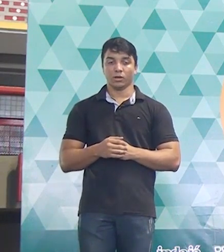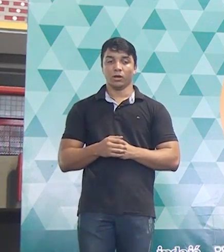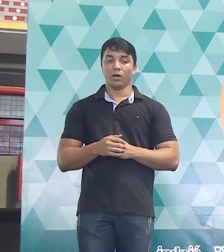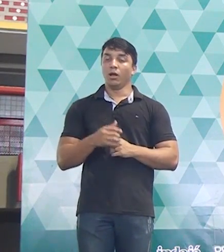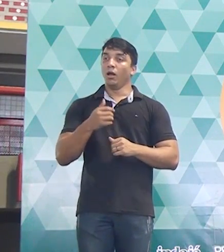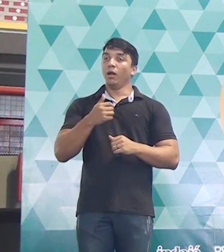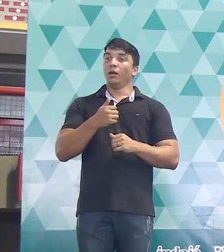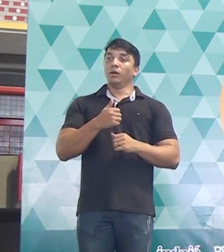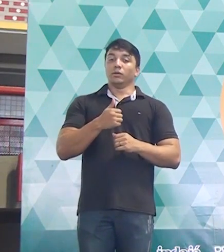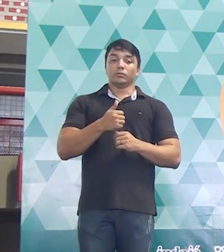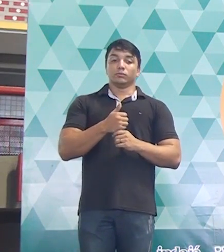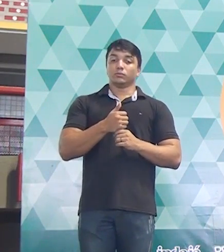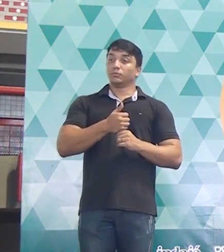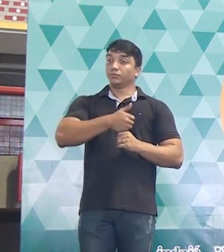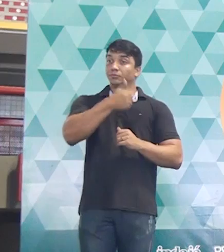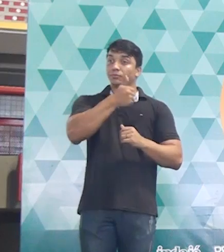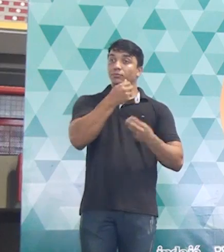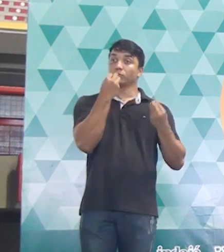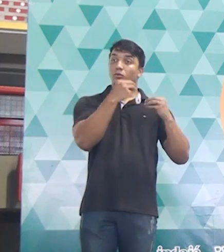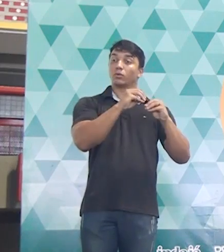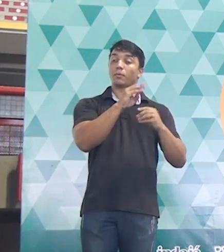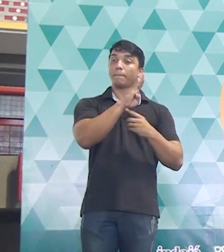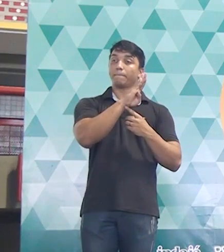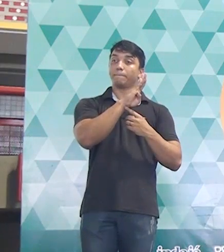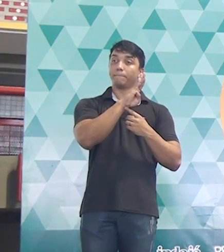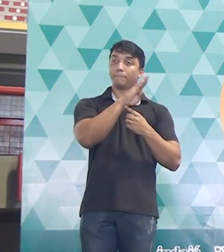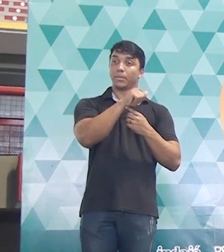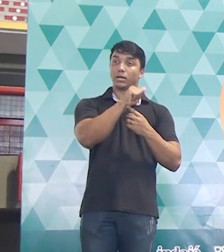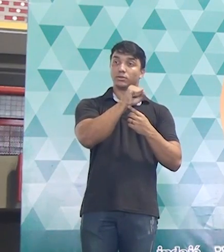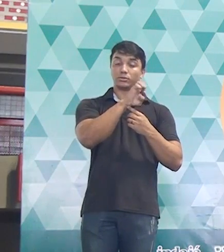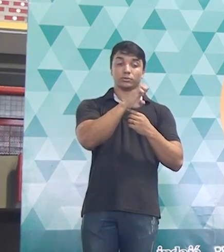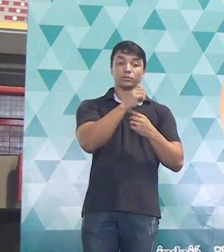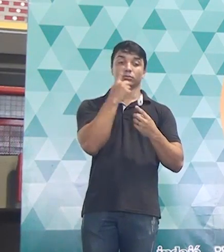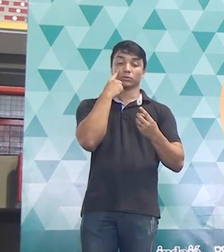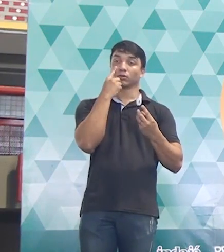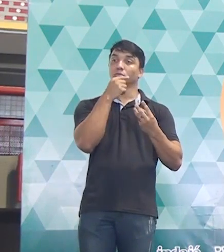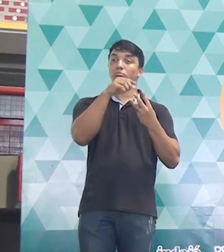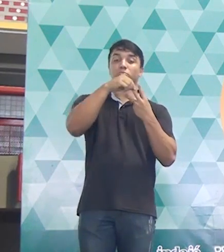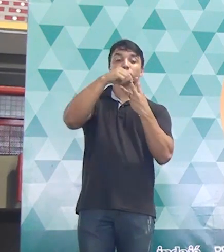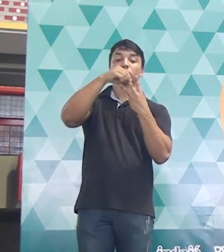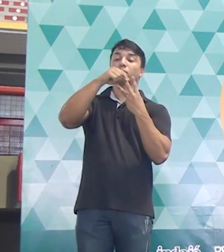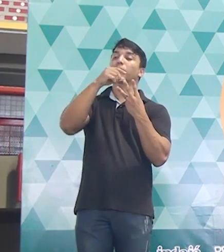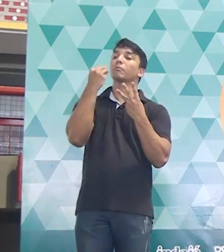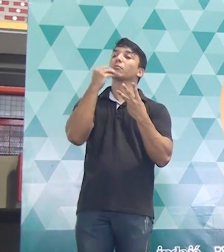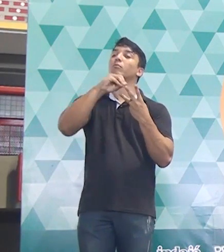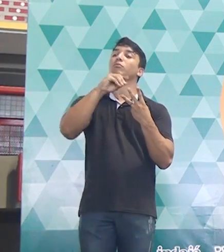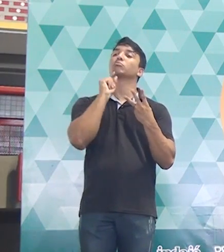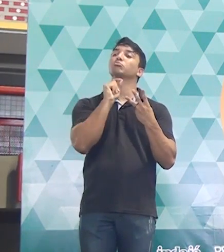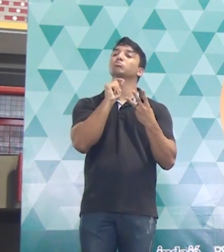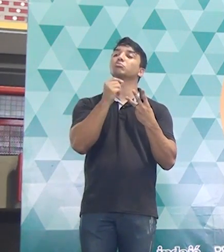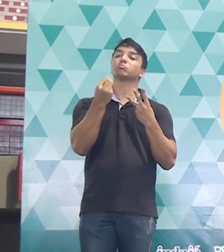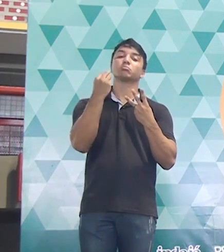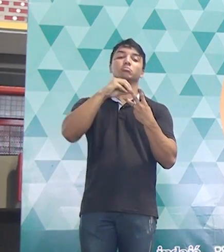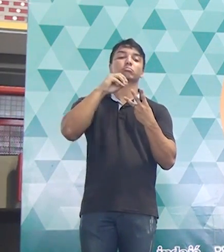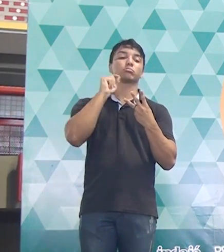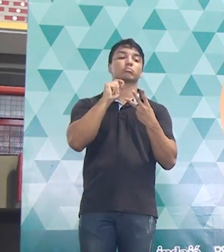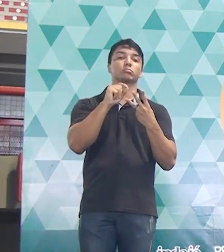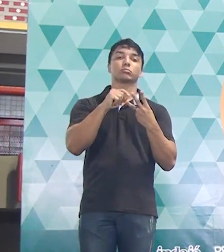Então o primeiro vai ficar verde porque você acrescentou uma base. O que foi que ele colocou no segundo recipiente, no B?